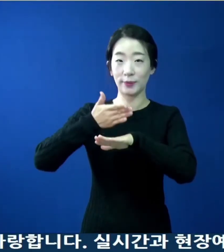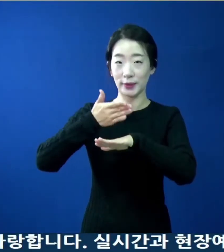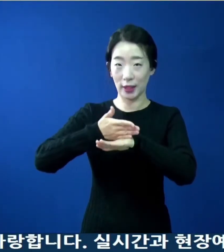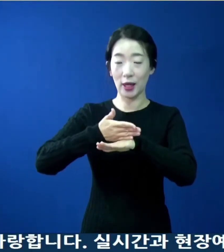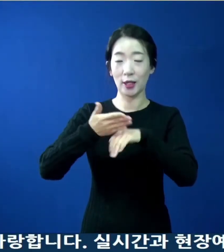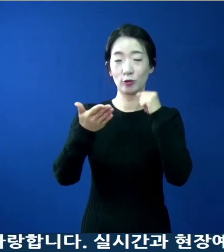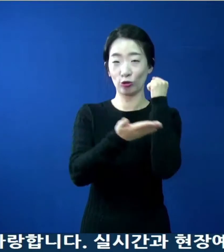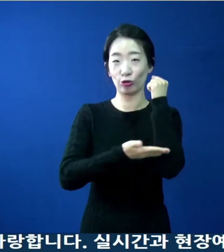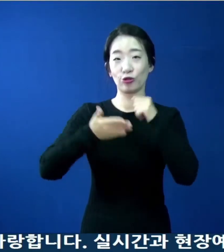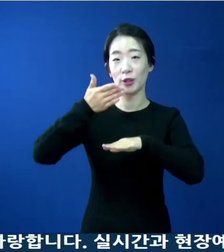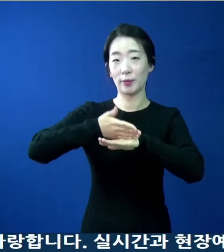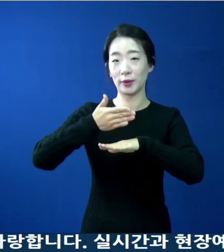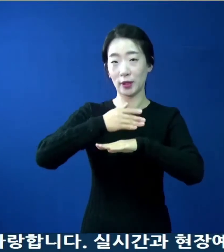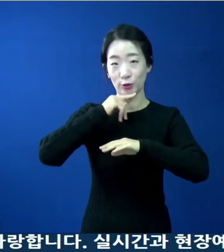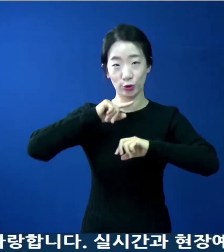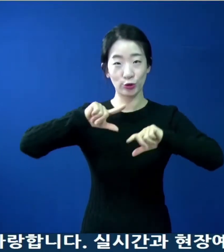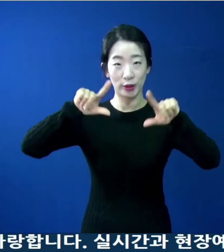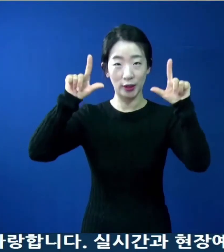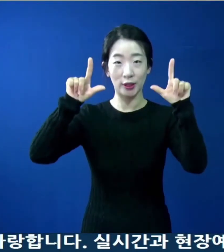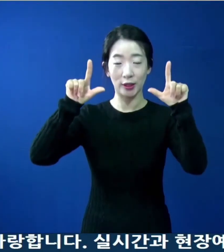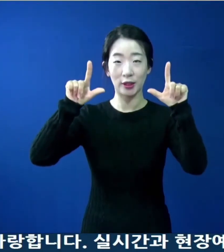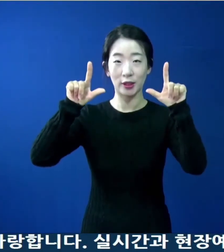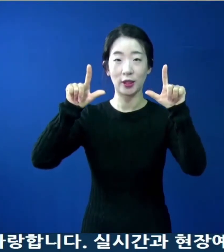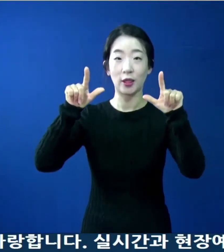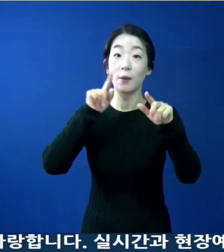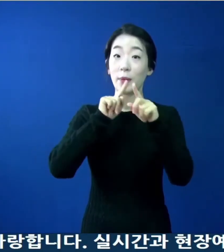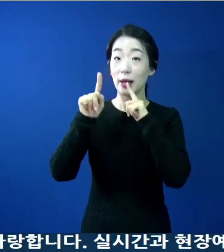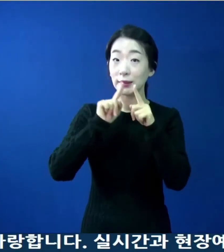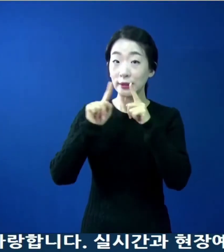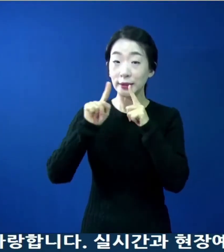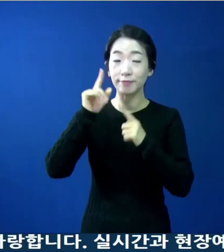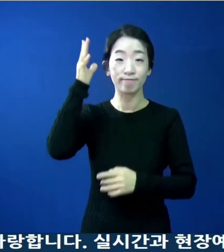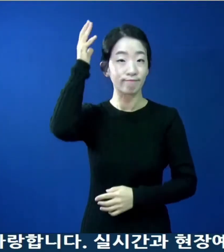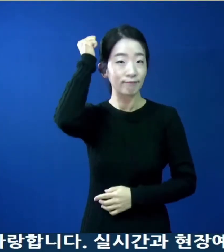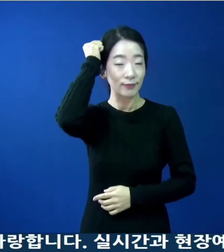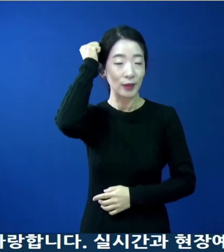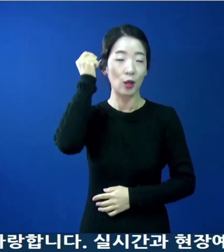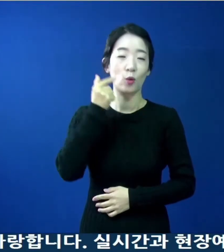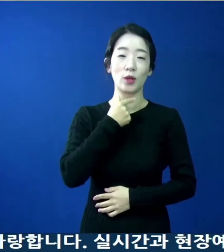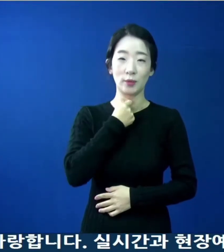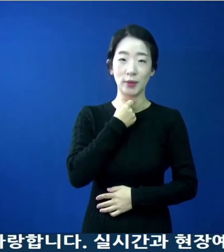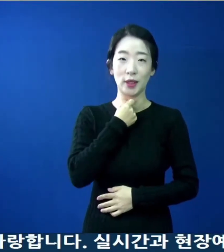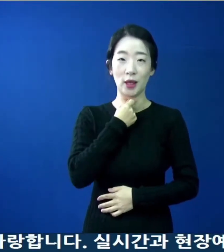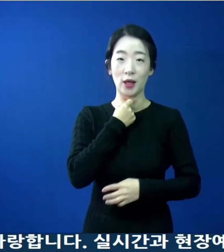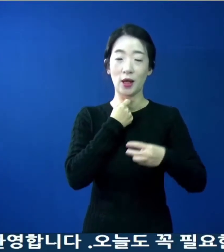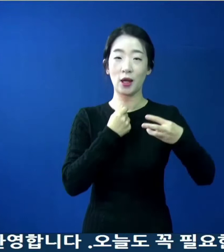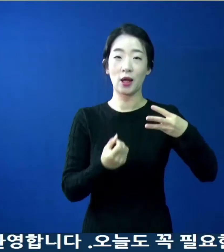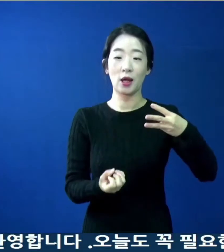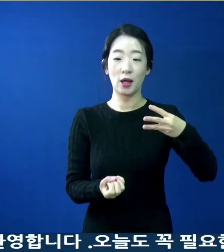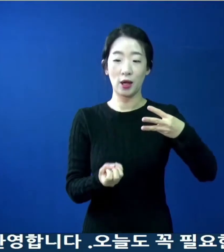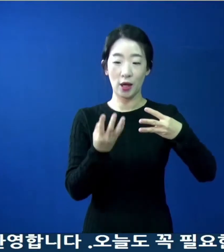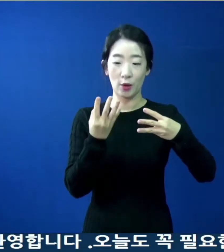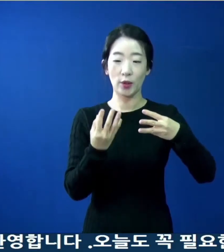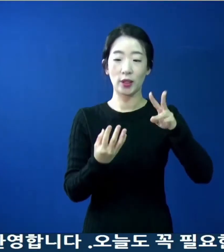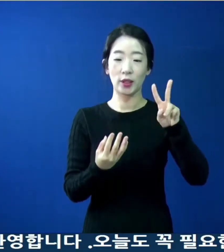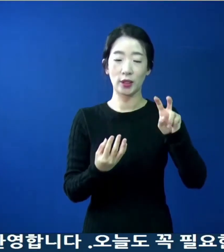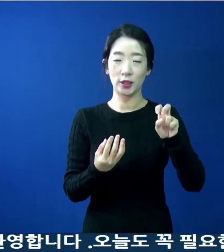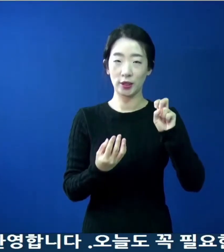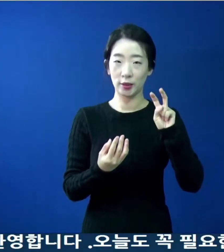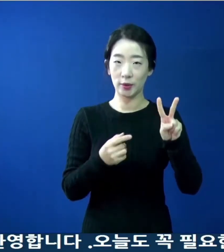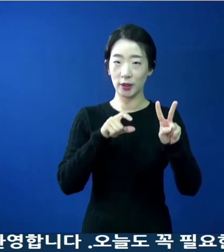말씀 잠시 되새겨보고 오늘 말씀을 시작합니다. 레위기 22장 29절